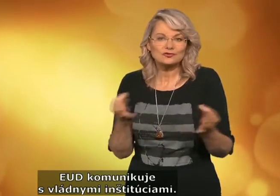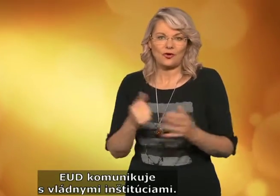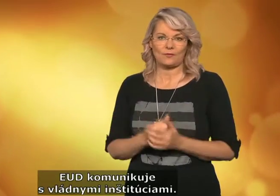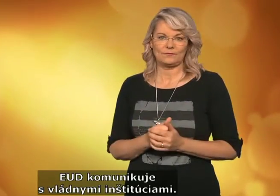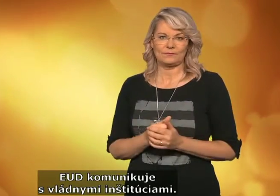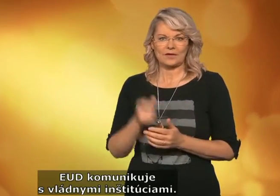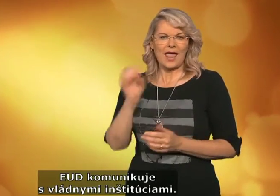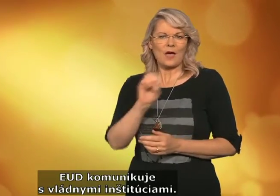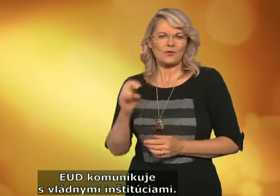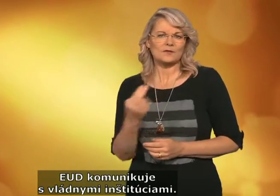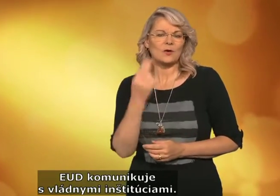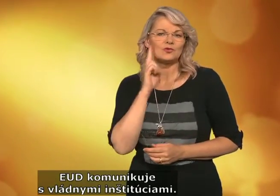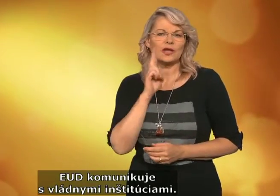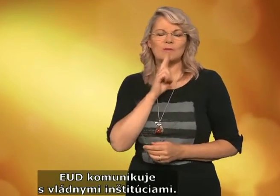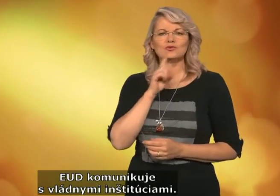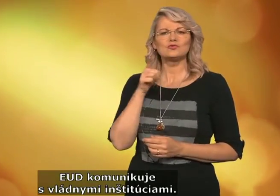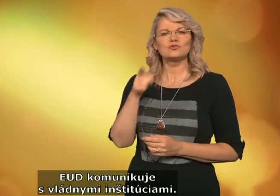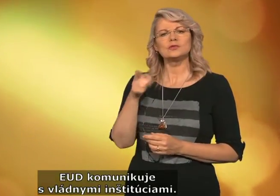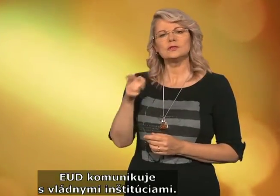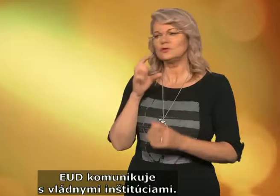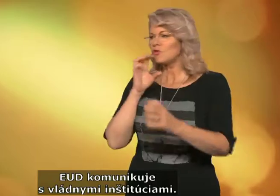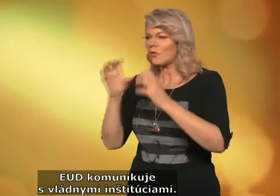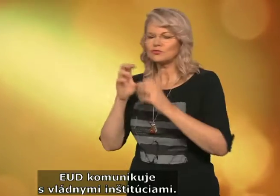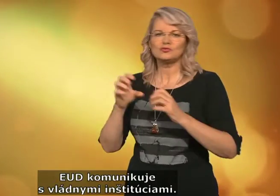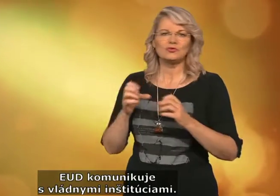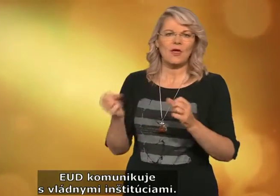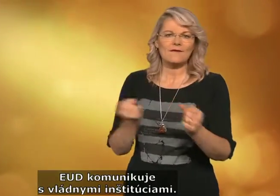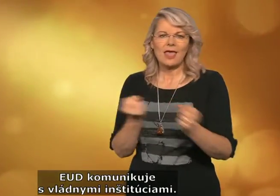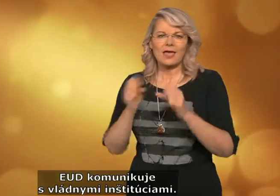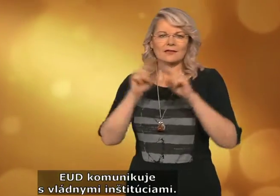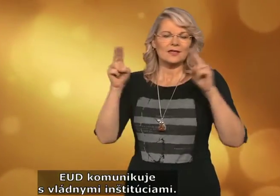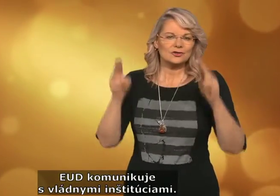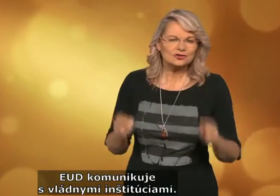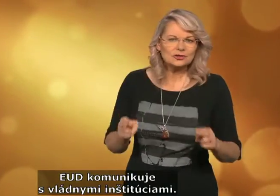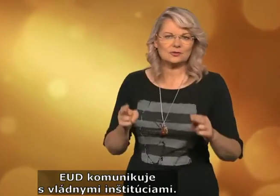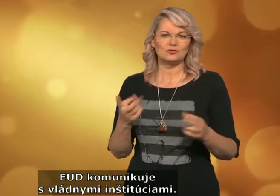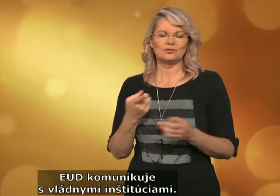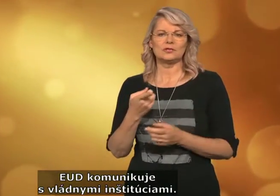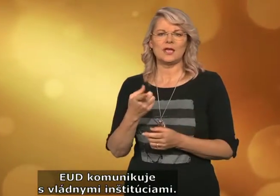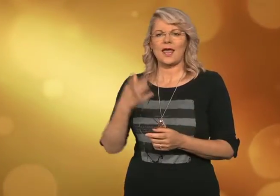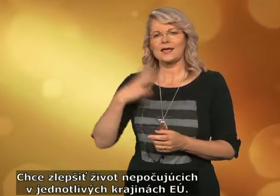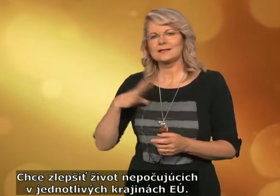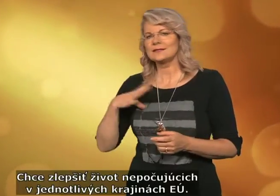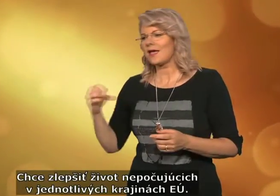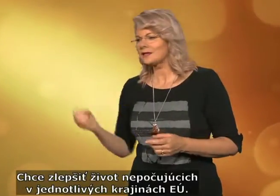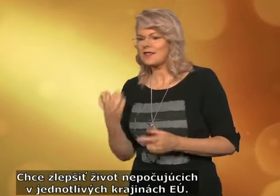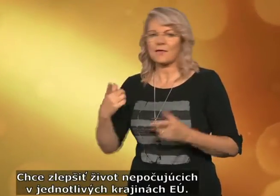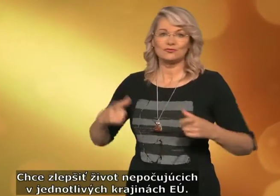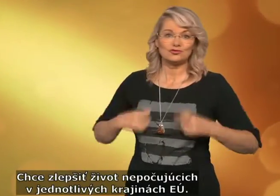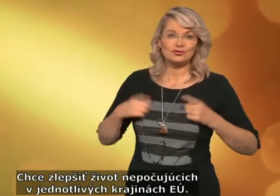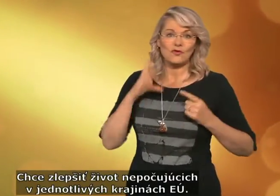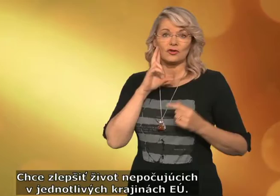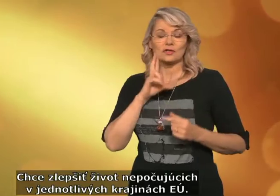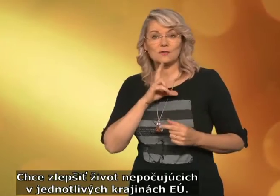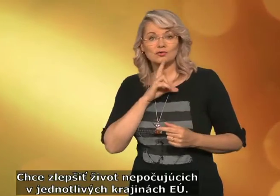Európska únia nepočujúcich komunikuje s vládnymi inštitúciami. Chce zlepšiť život